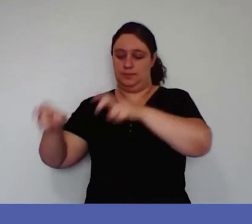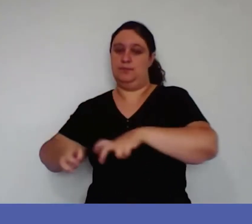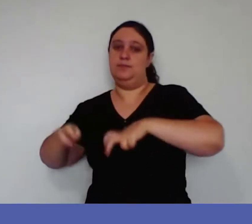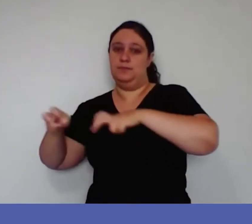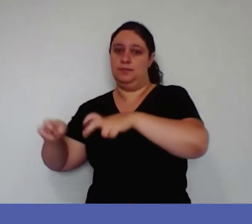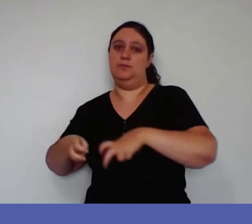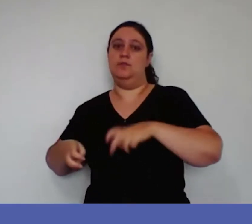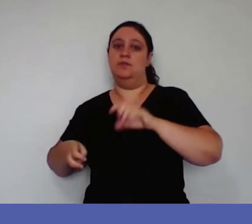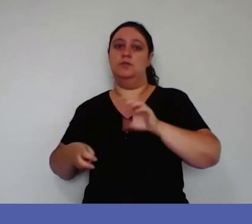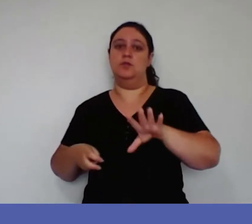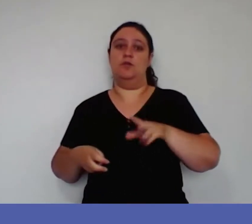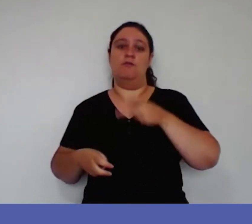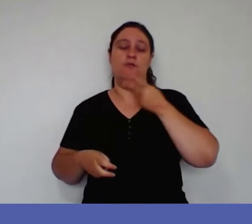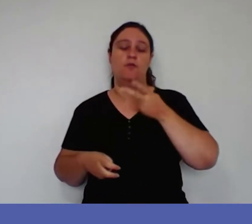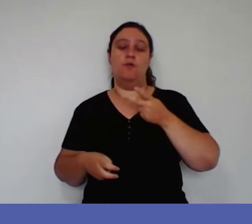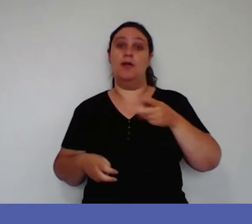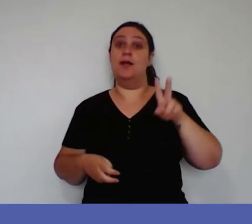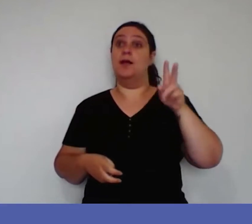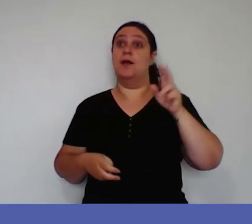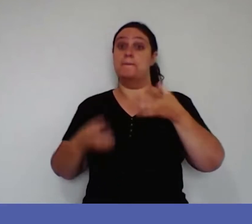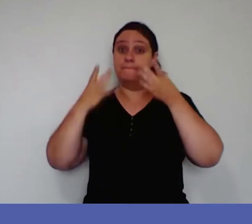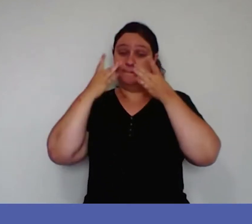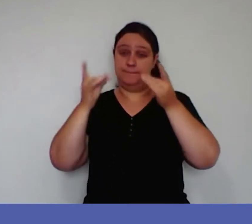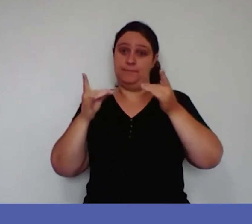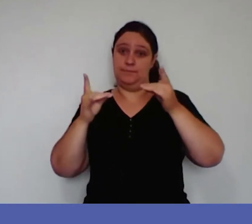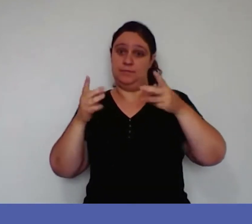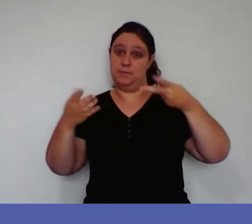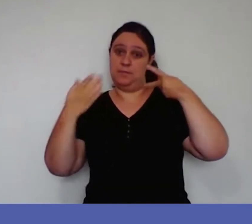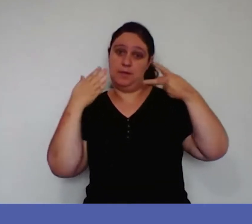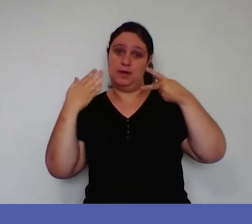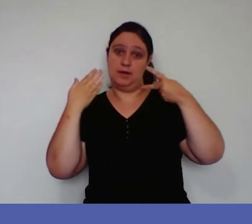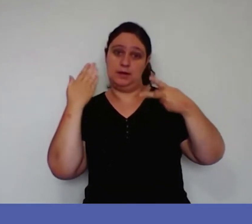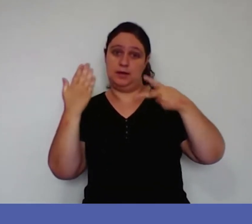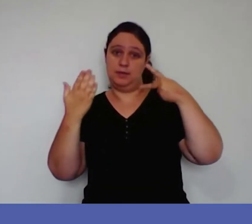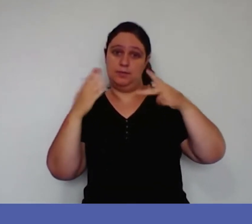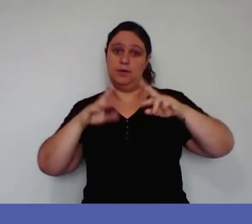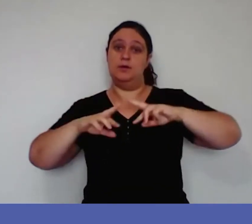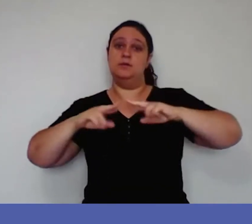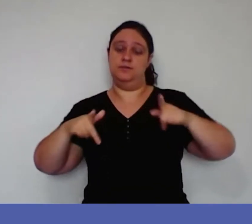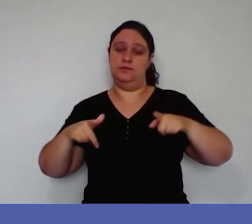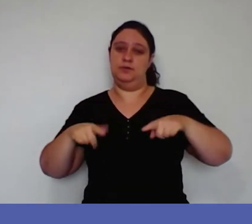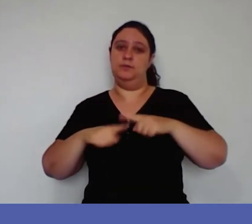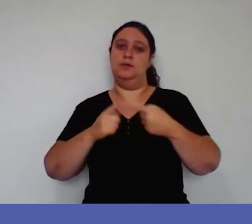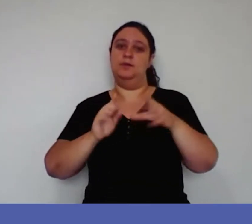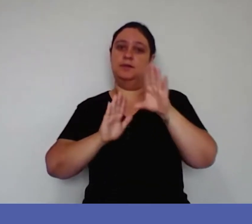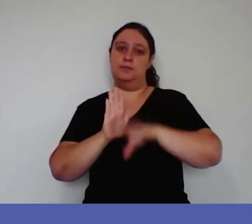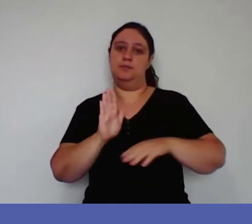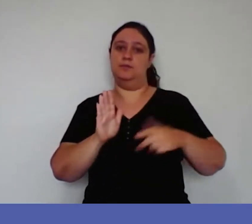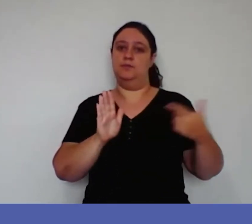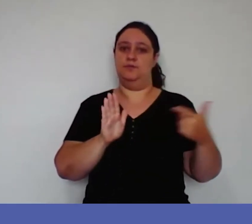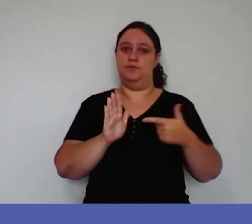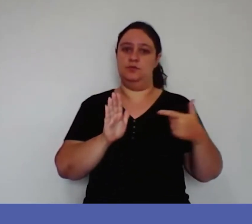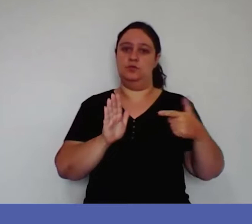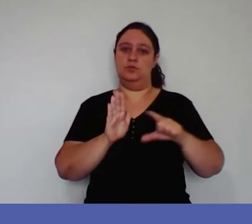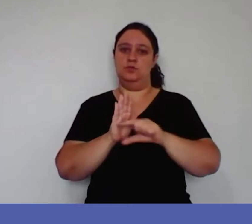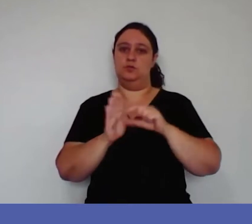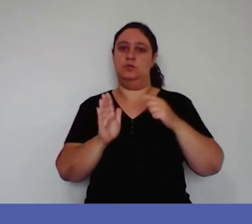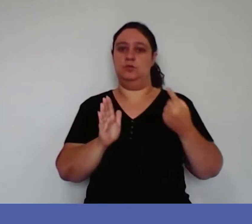noutra parábola, mas no capítulo 22, versículo 1, ele já fala de novo, entrou Jesus a falar por